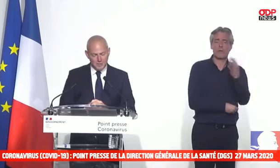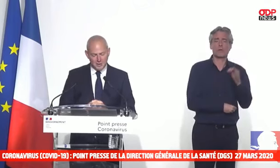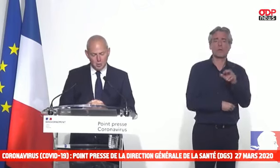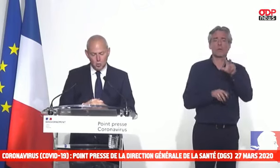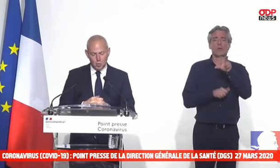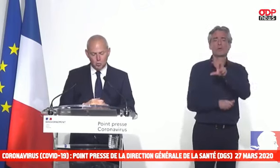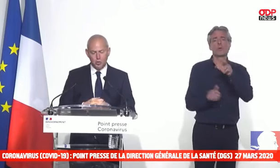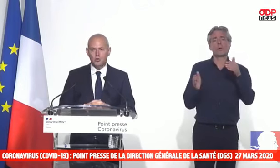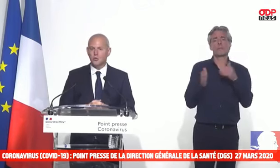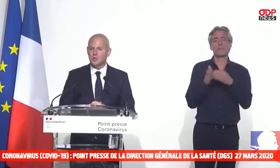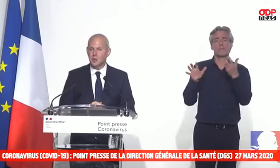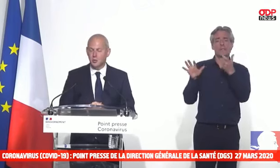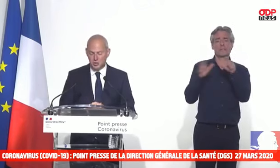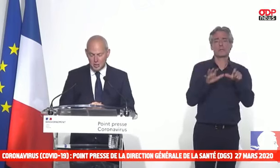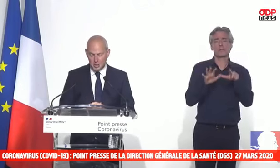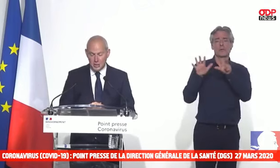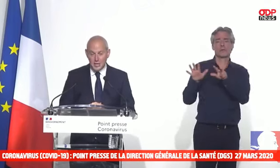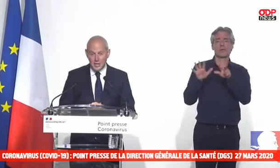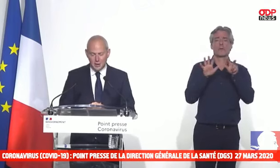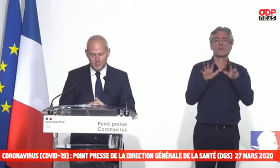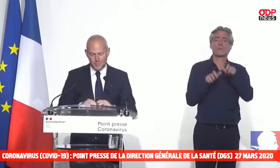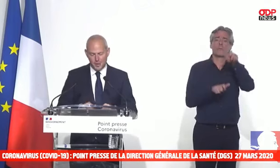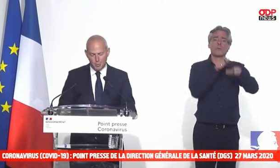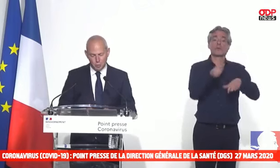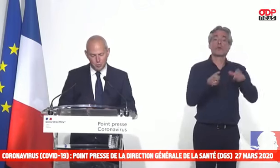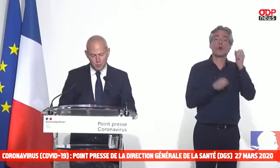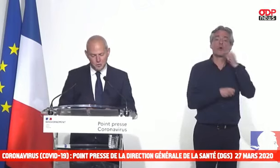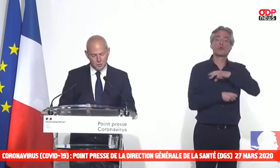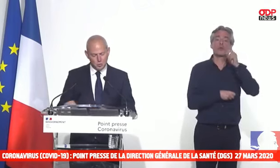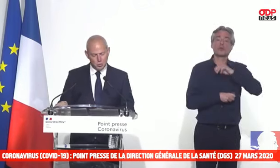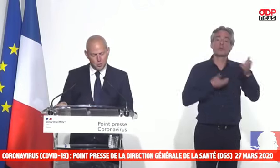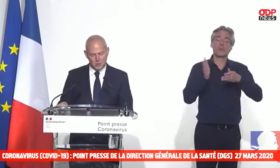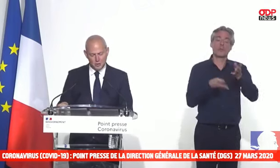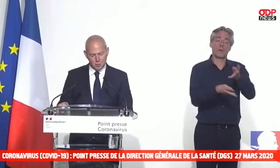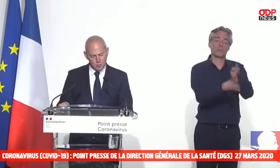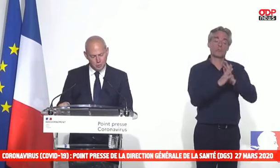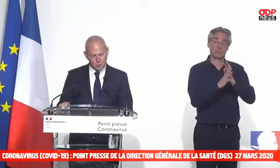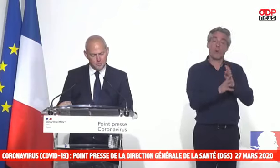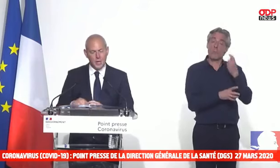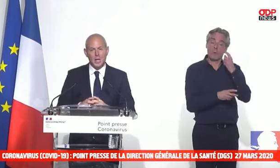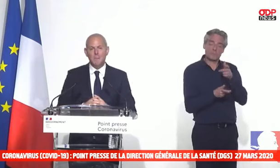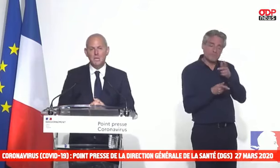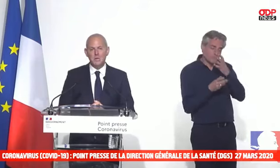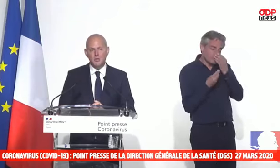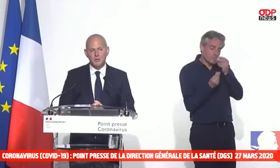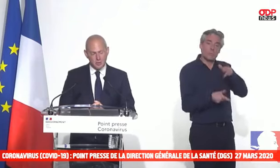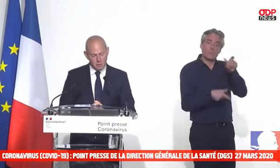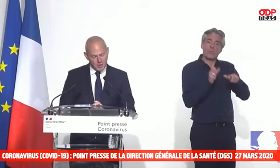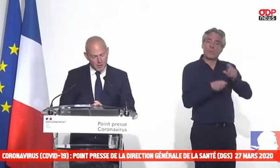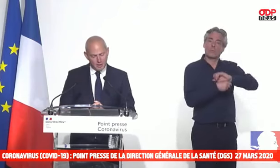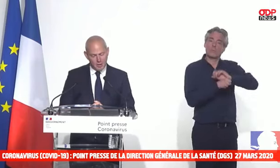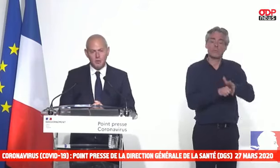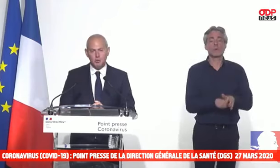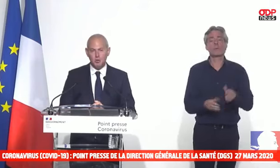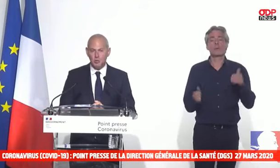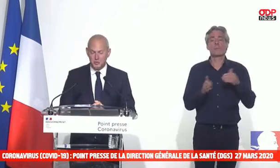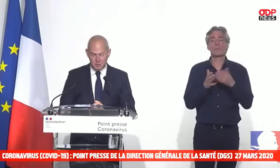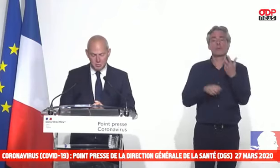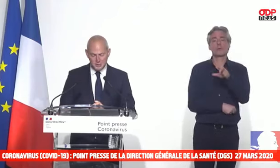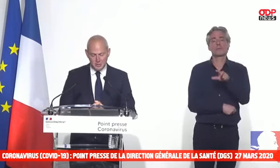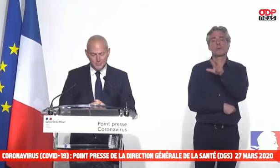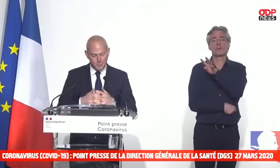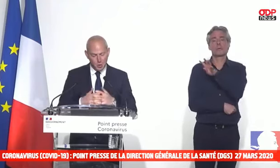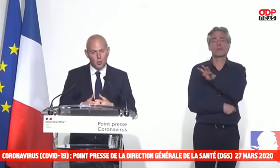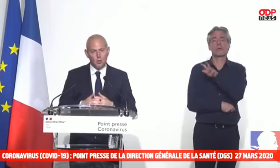3788 passages aux urgences ont été enregistrés hier pour une suspicion de coronavirus. 1384 interventions de